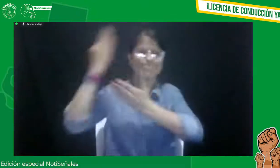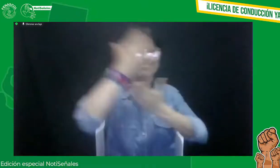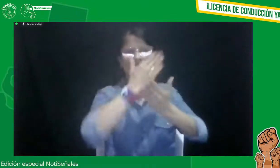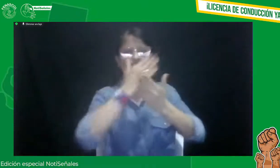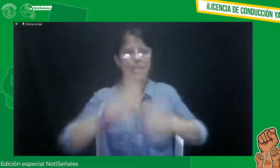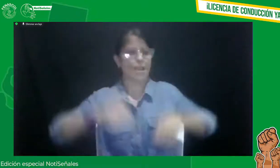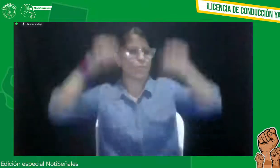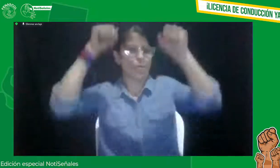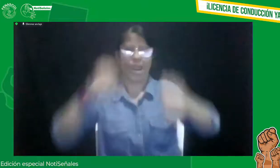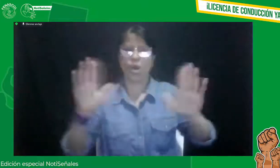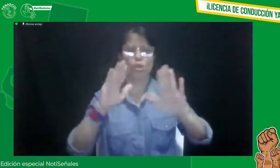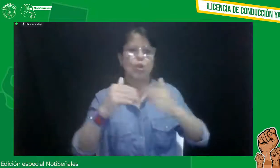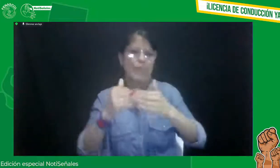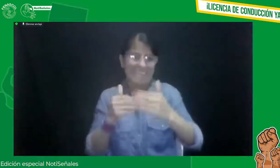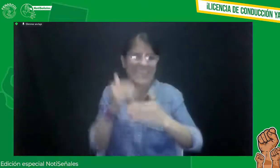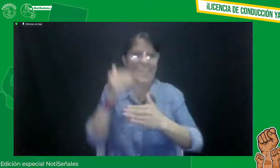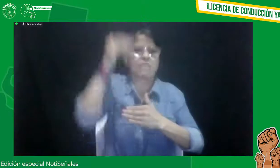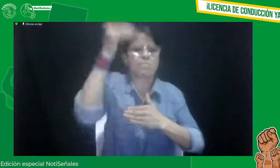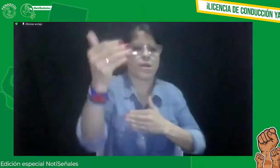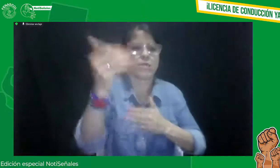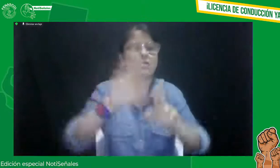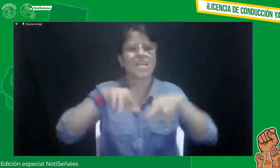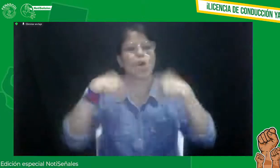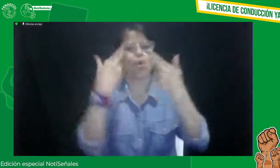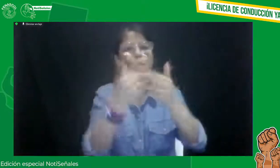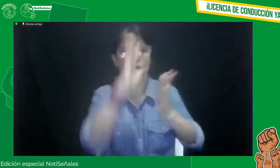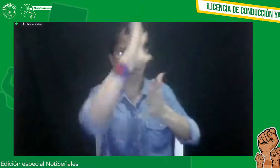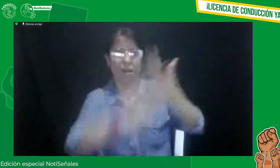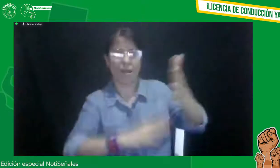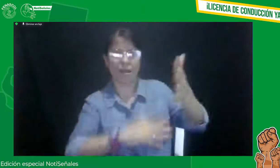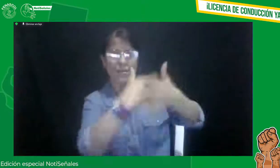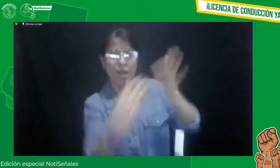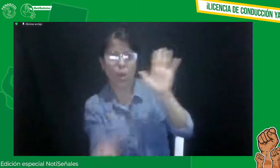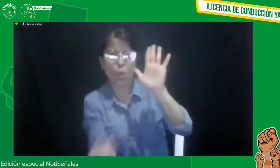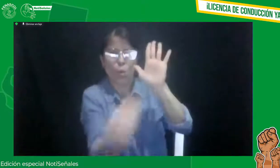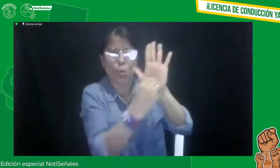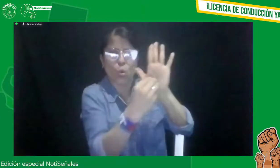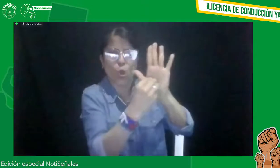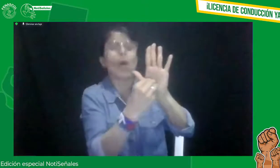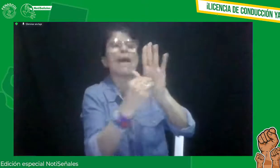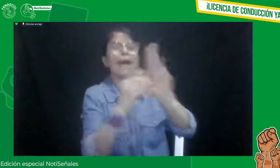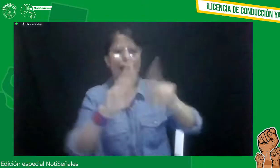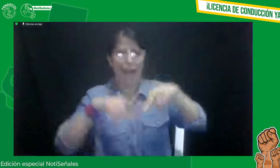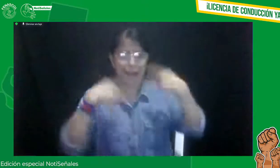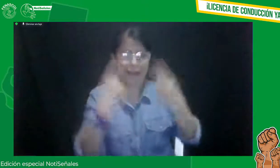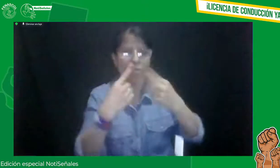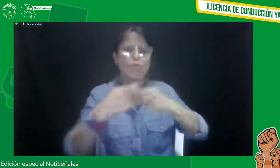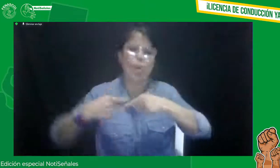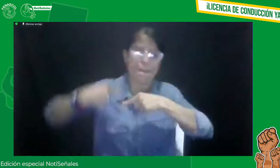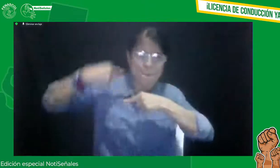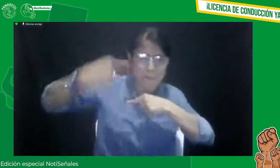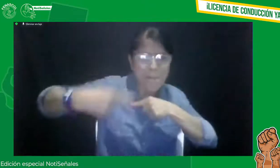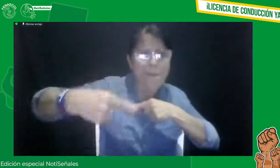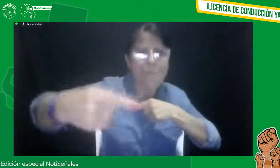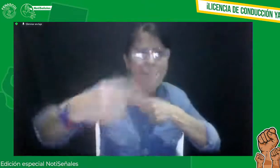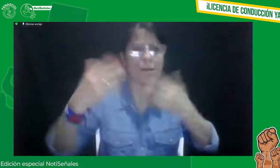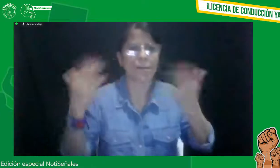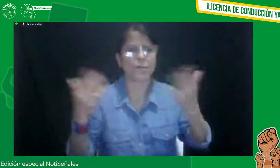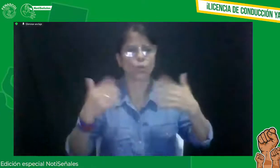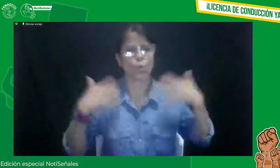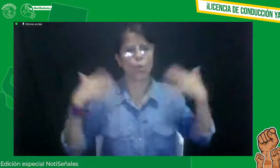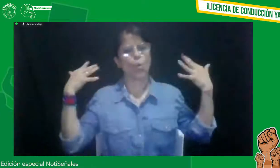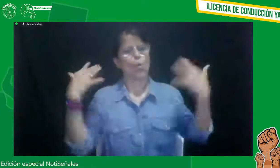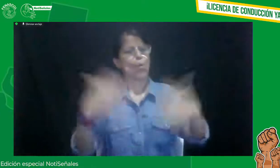considerar que, y analizar esos aspectos donde se habla de la discapacidad auditiva y sus distintos